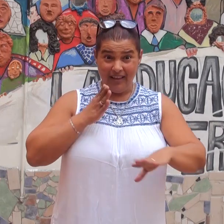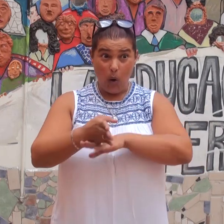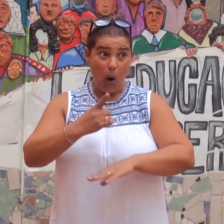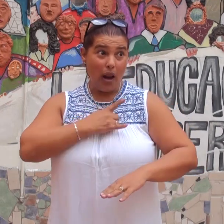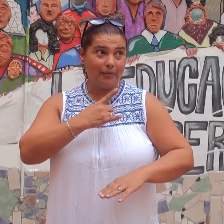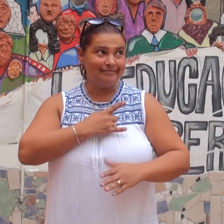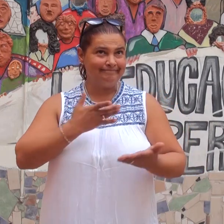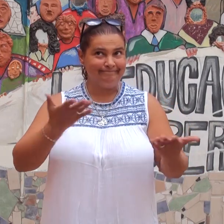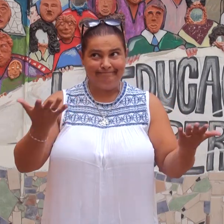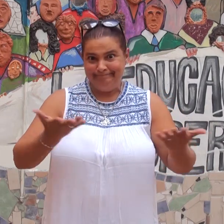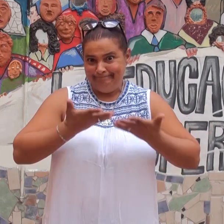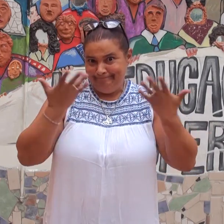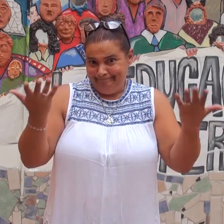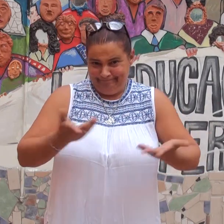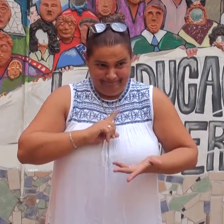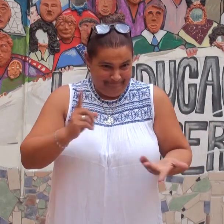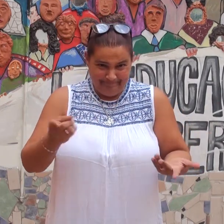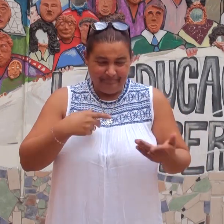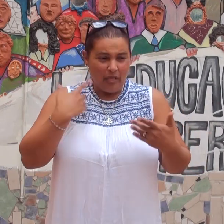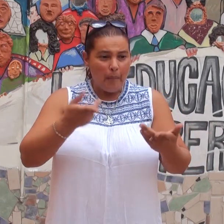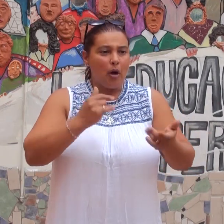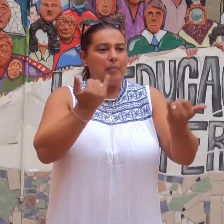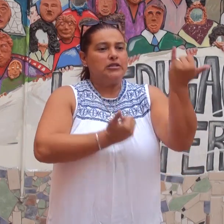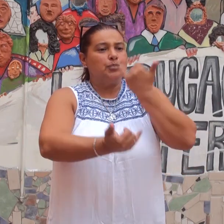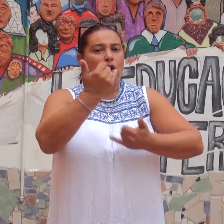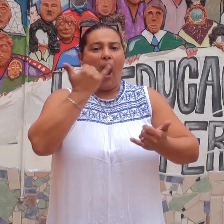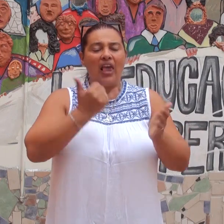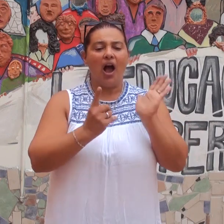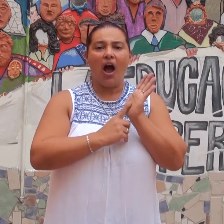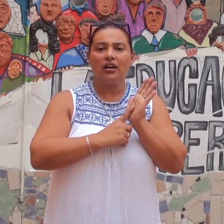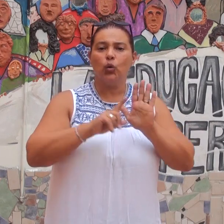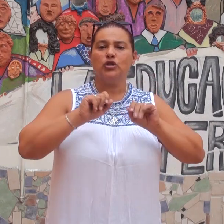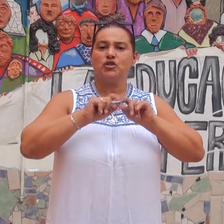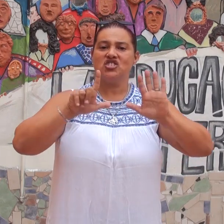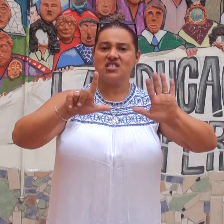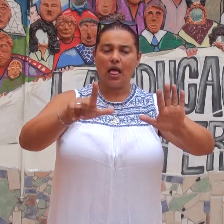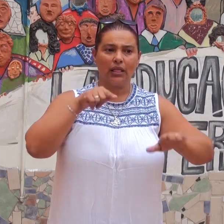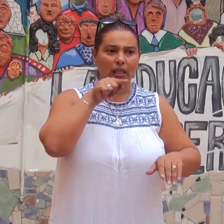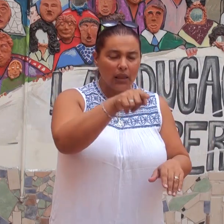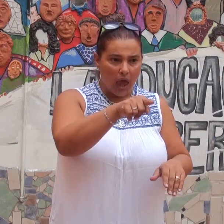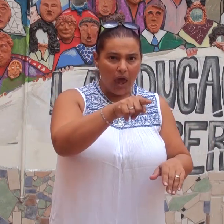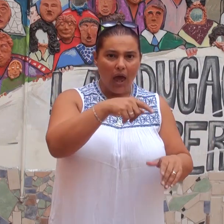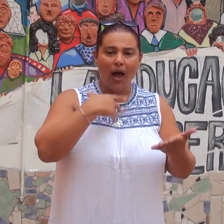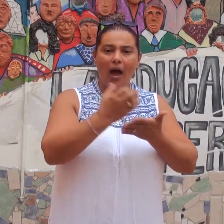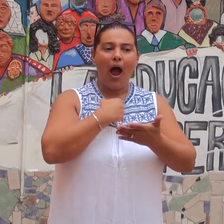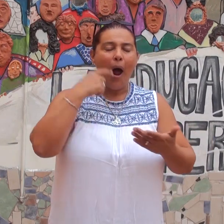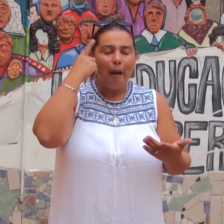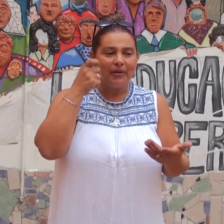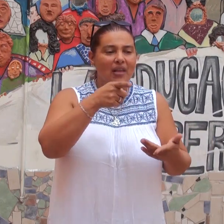porque como yo no tenía el secundario, entrar a la universidad era imposible. ¿Cómo iba a hacerlo? Hasta que me explicaron que existe el artículo número 7. Entonces